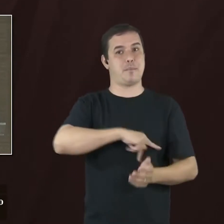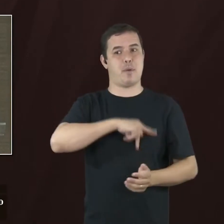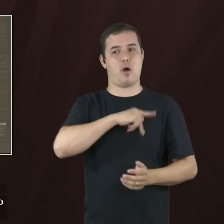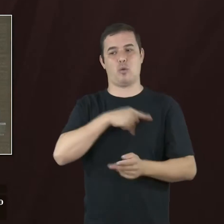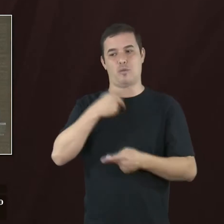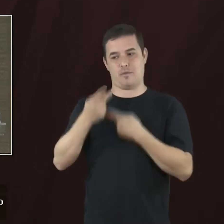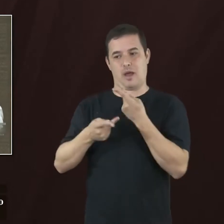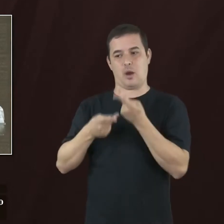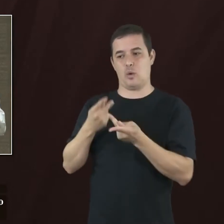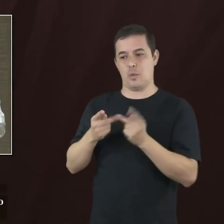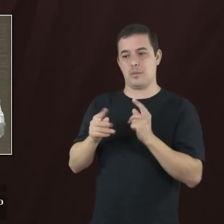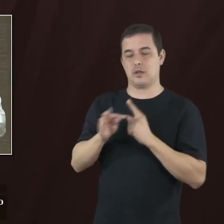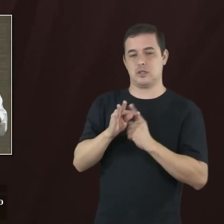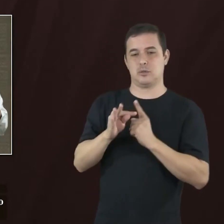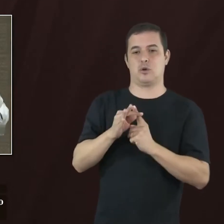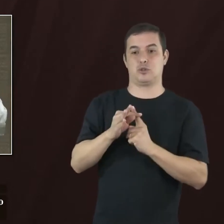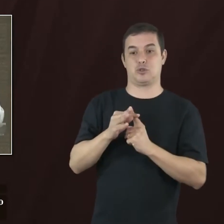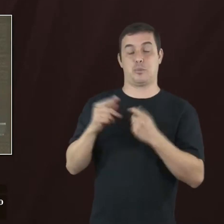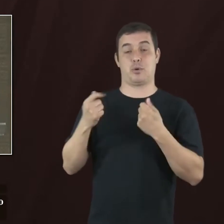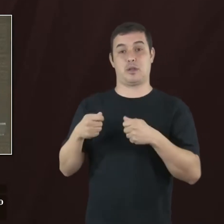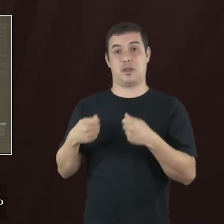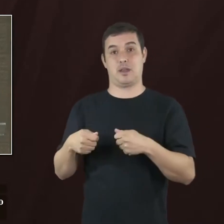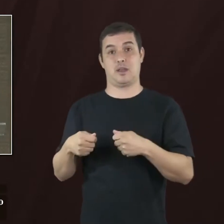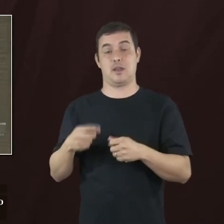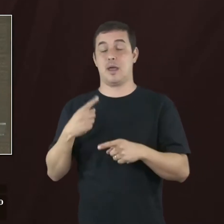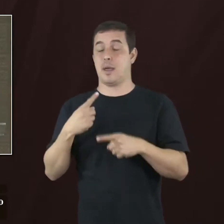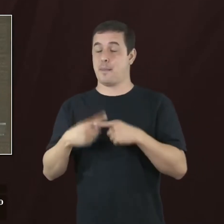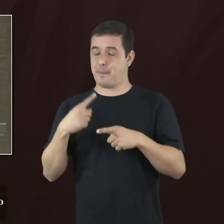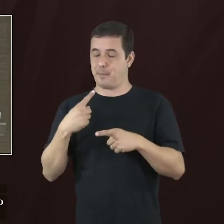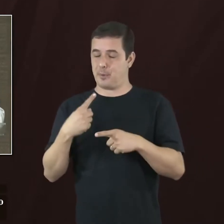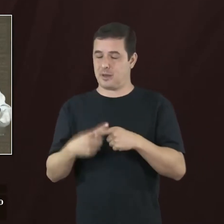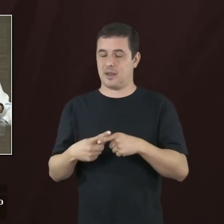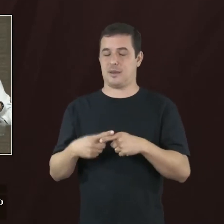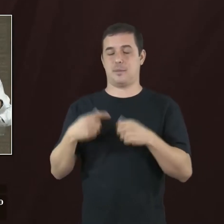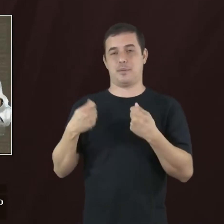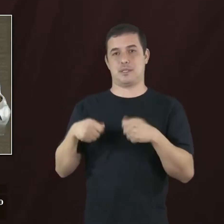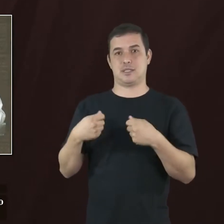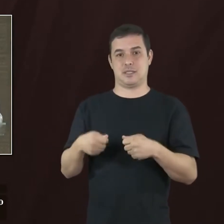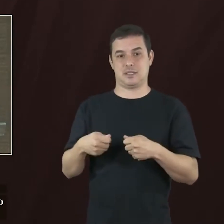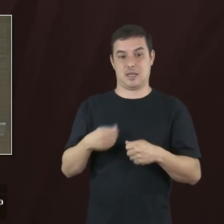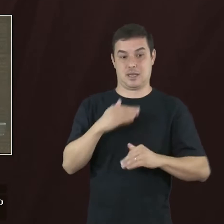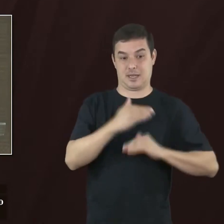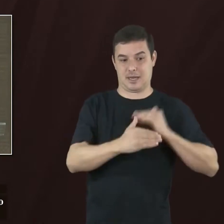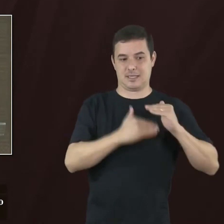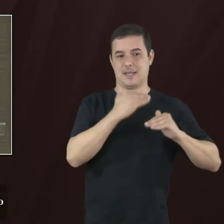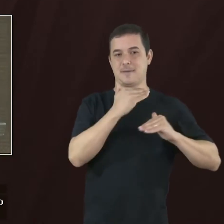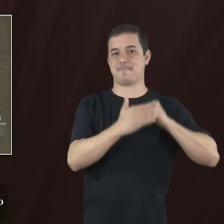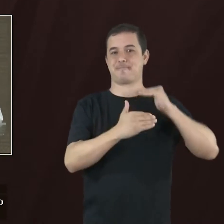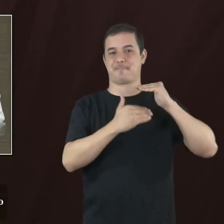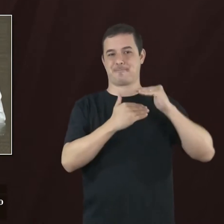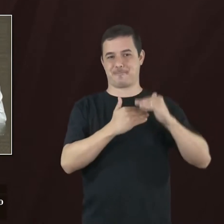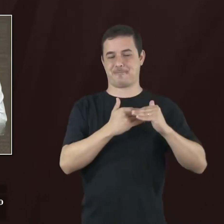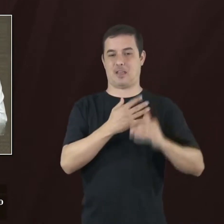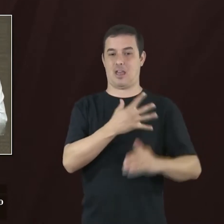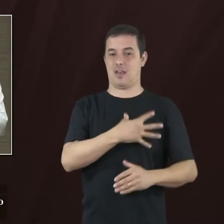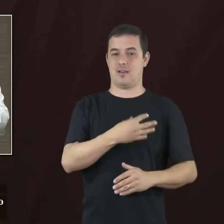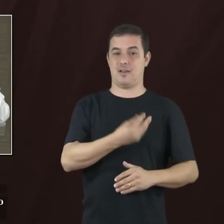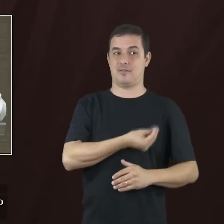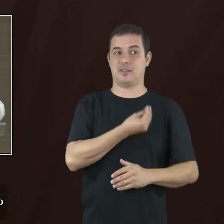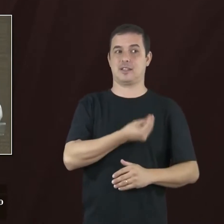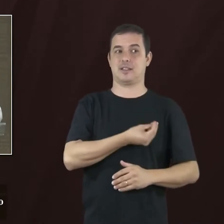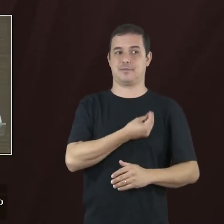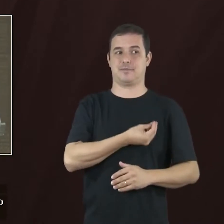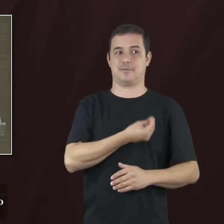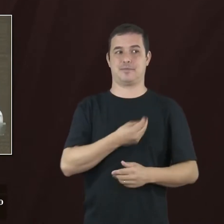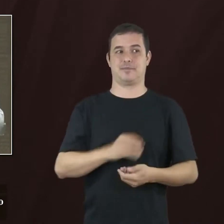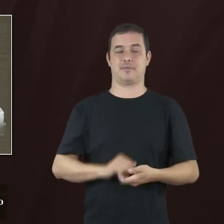todos seja manifesto. Segundo segredo de você se manter saudável e ainda, Senhor, poder